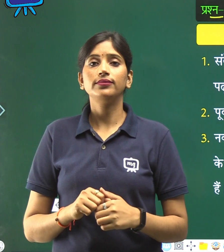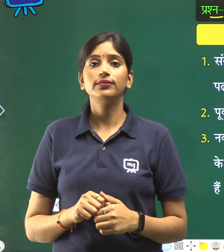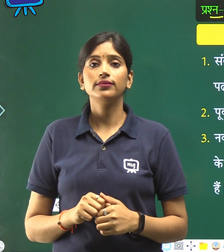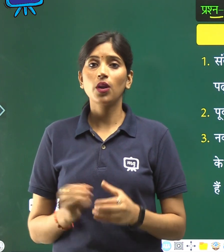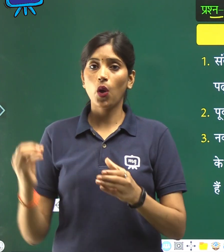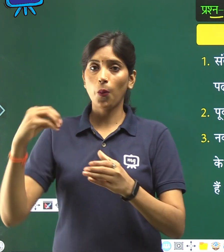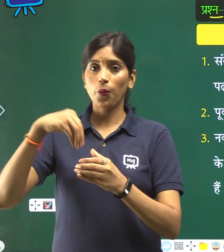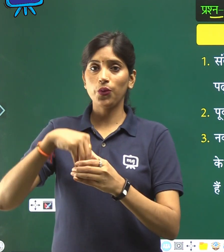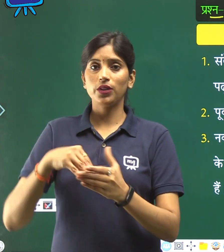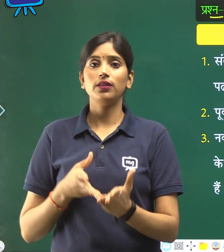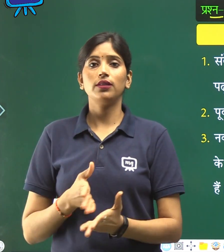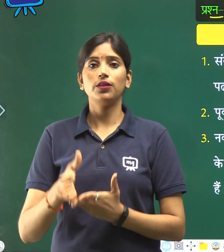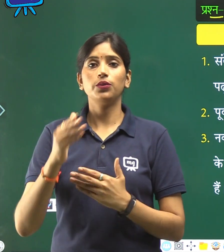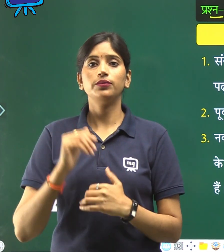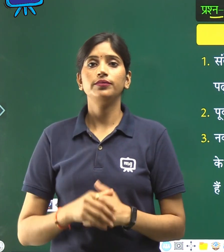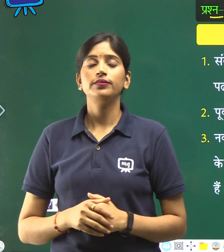पूर्ति करो।